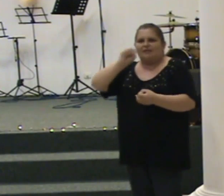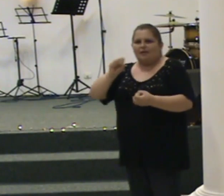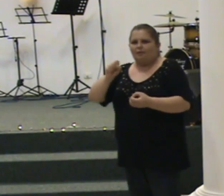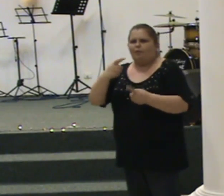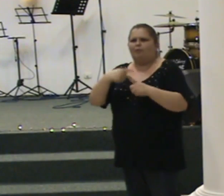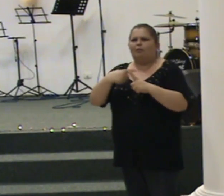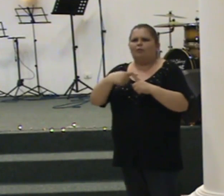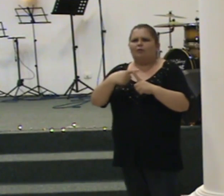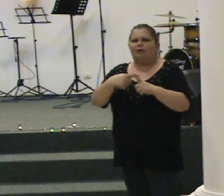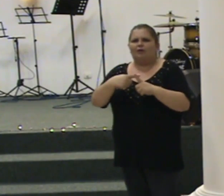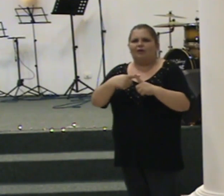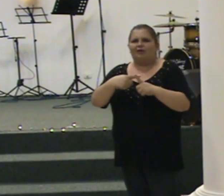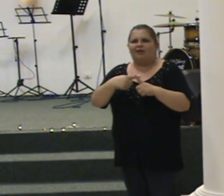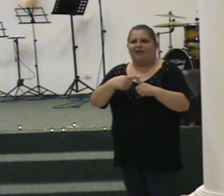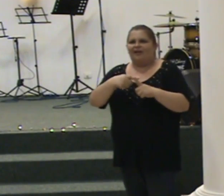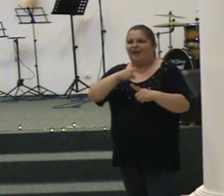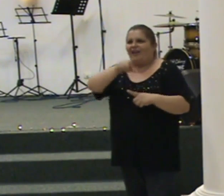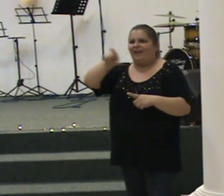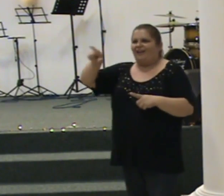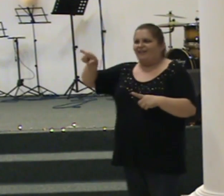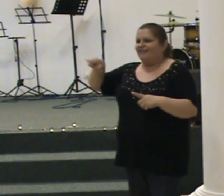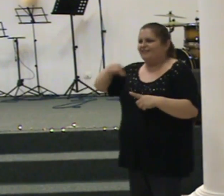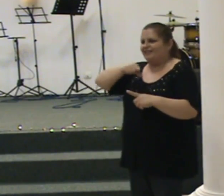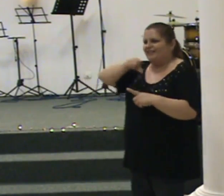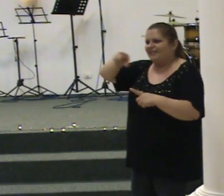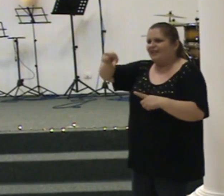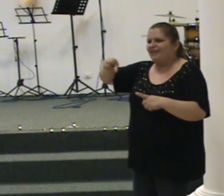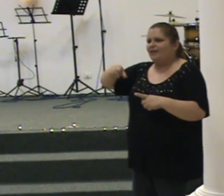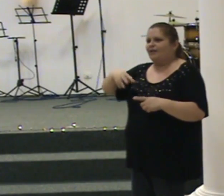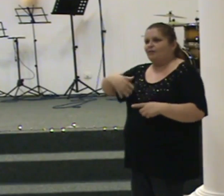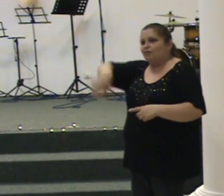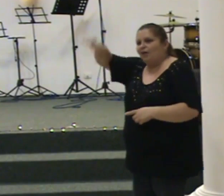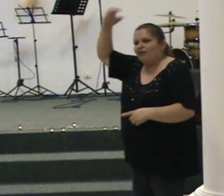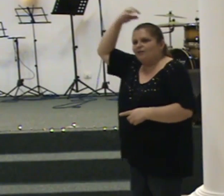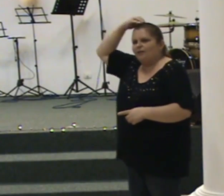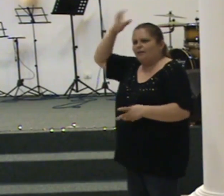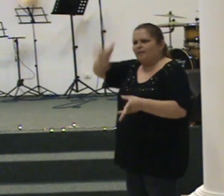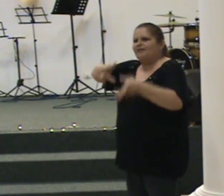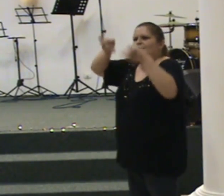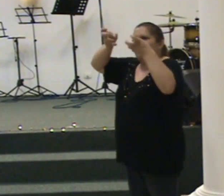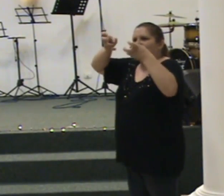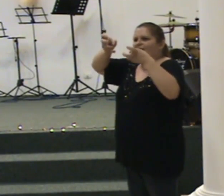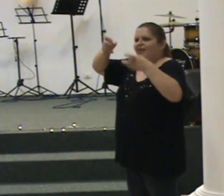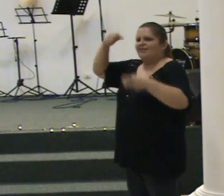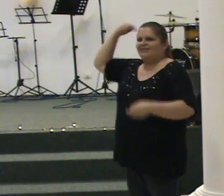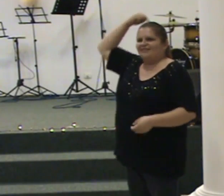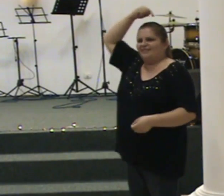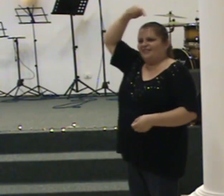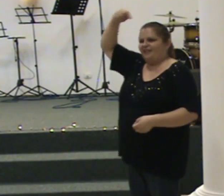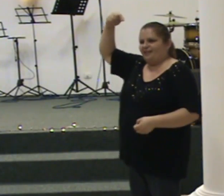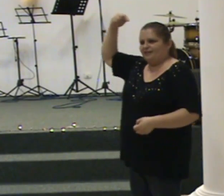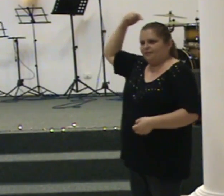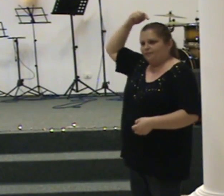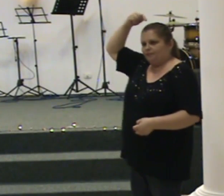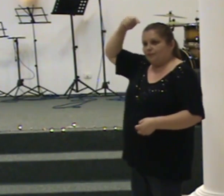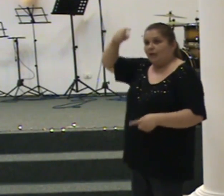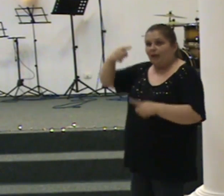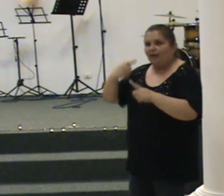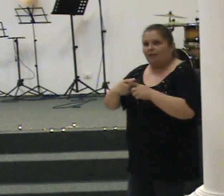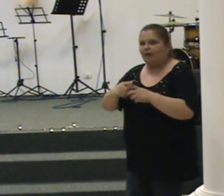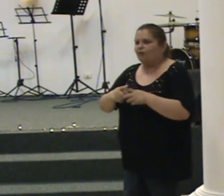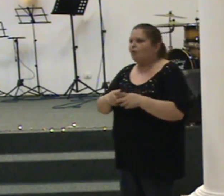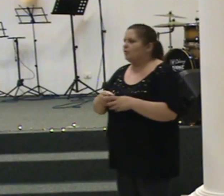incenso porque haveria ali naquele rei também a santidade. E trouxe também mirra,